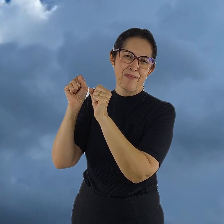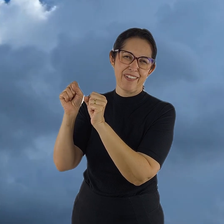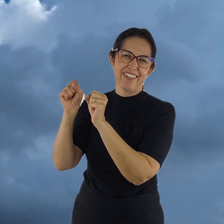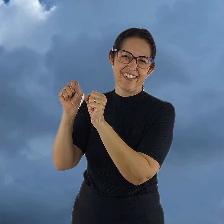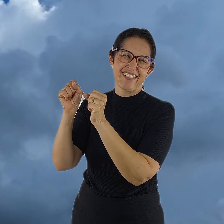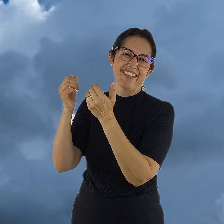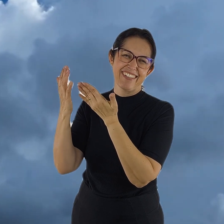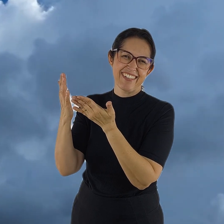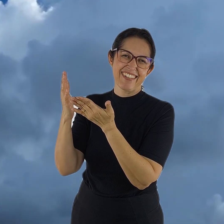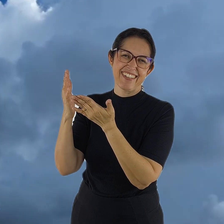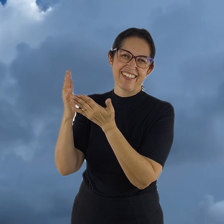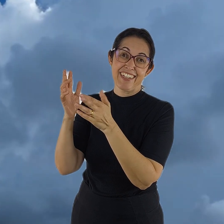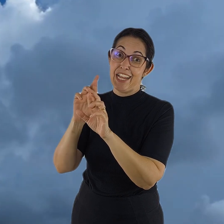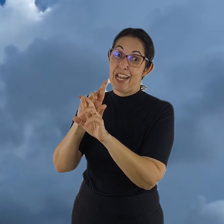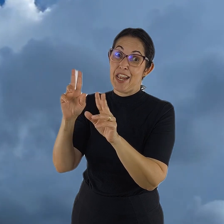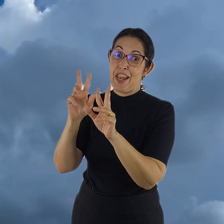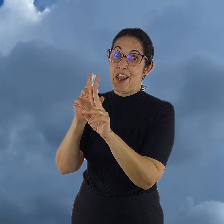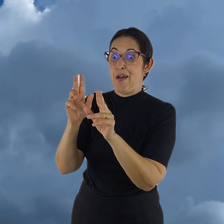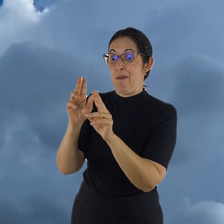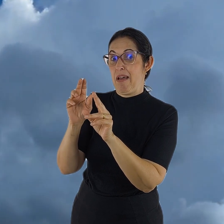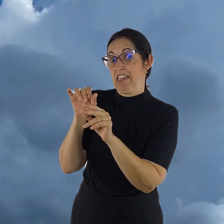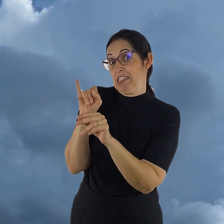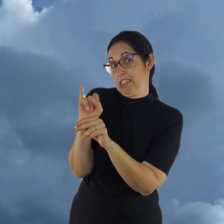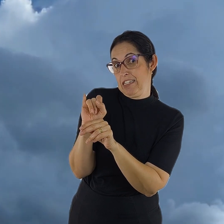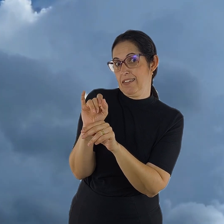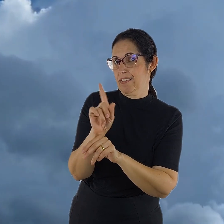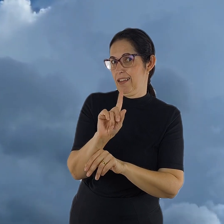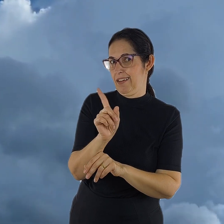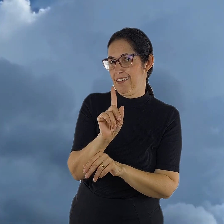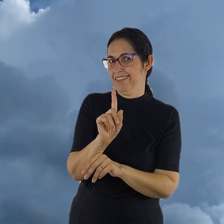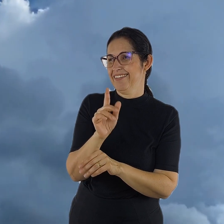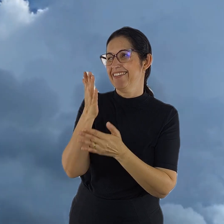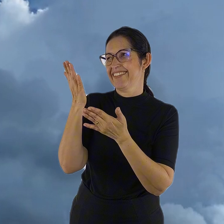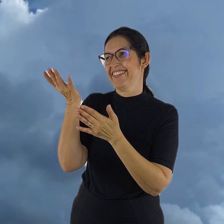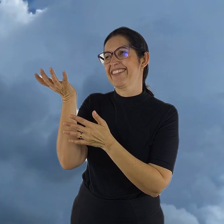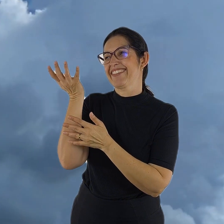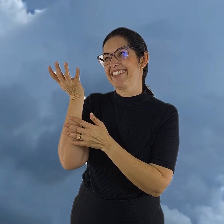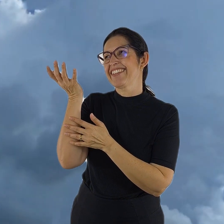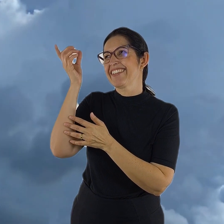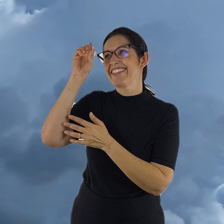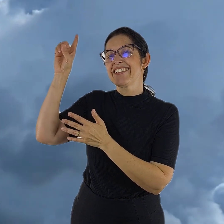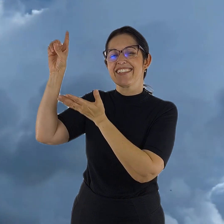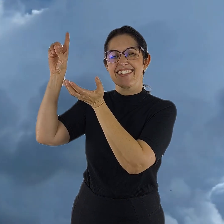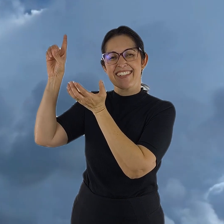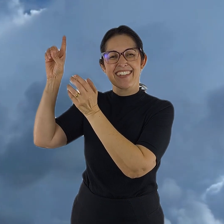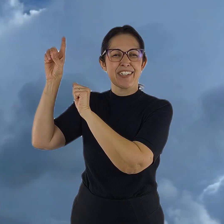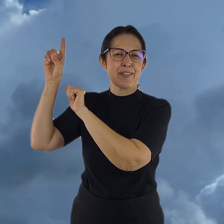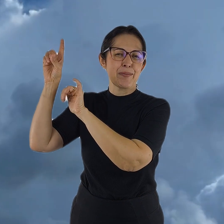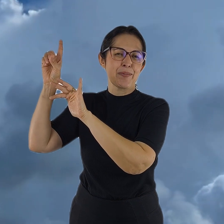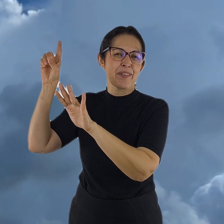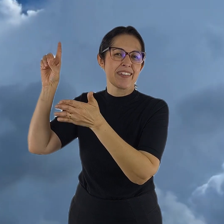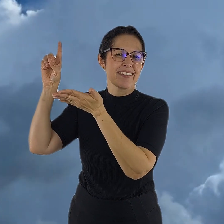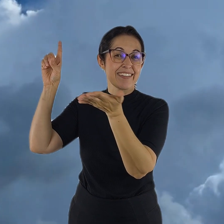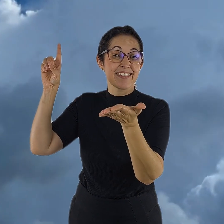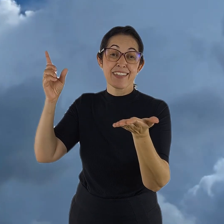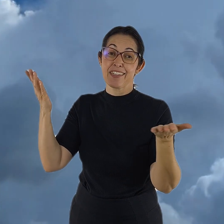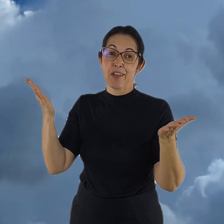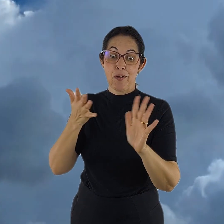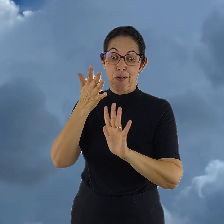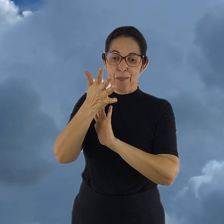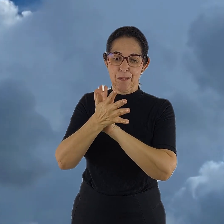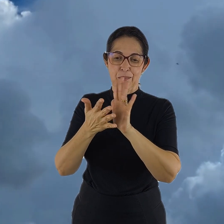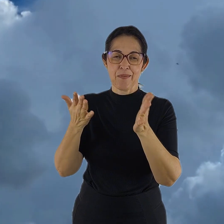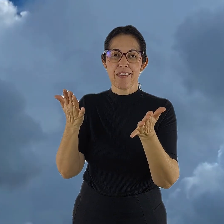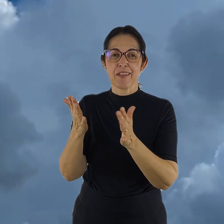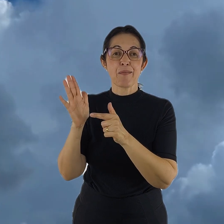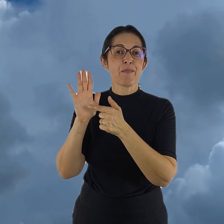Não é se Ele pode, é se Ele quer. E a mensagem hoje é: em cada lugar